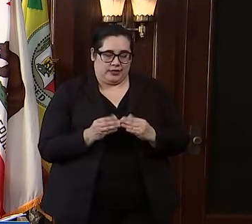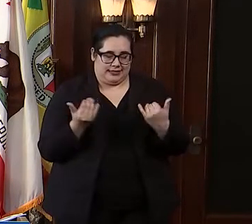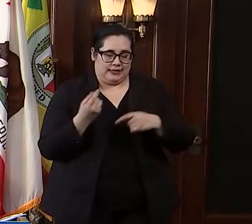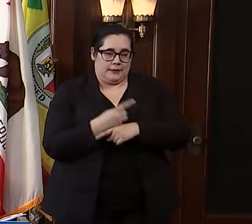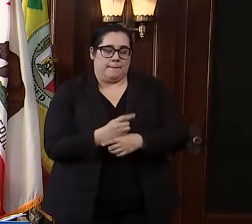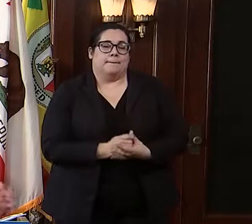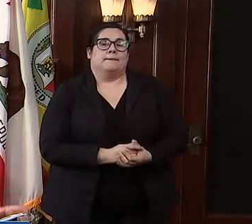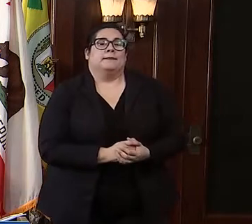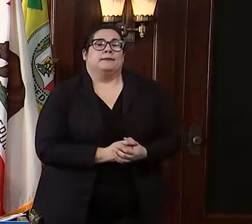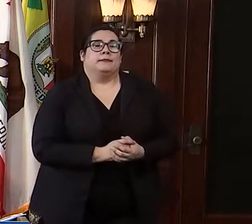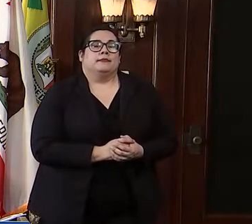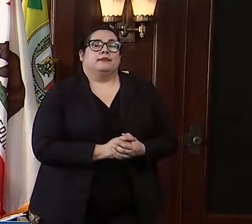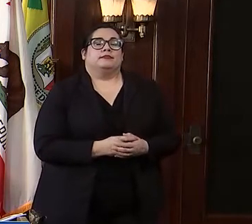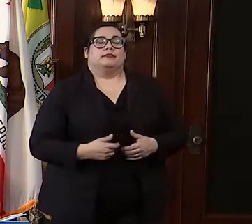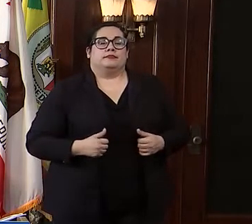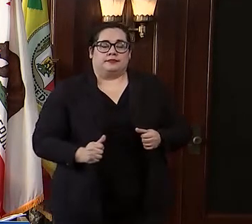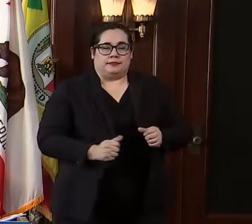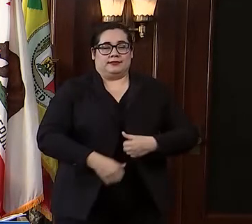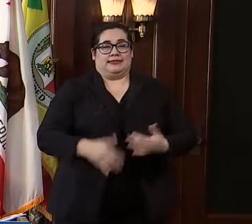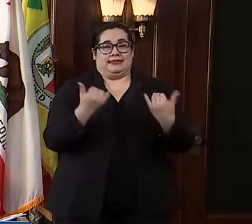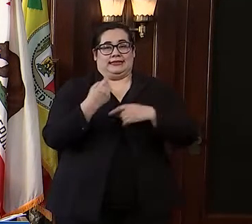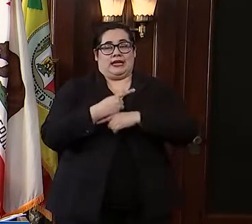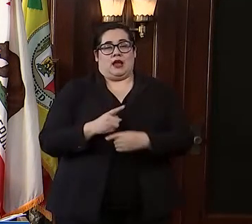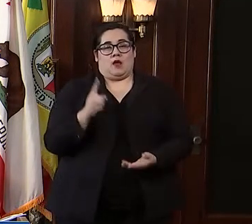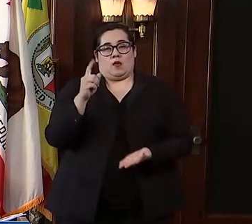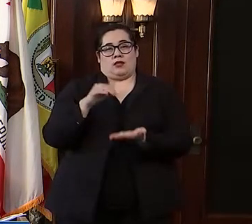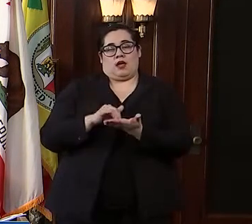hoy. Hoy hubieron